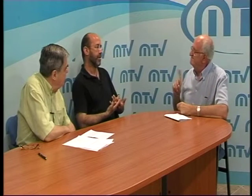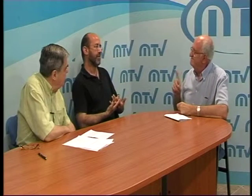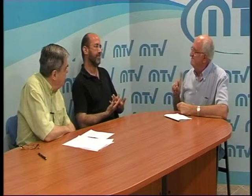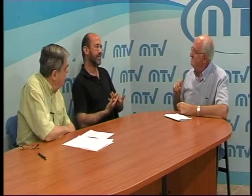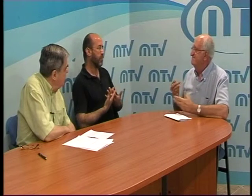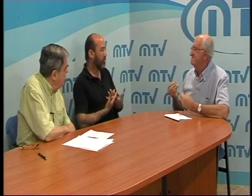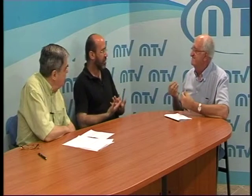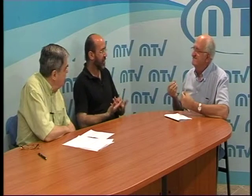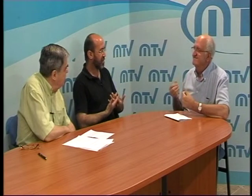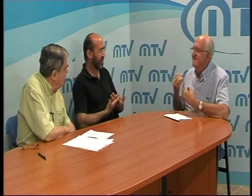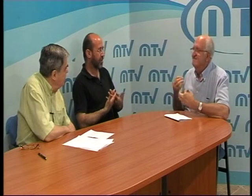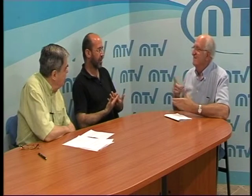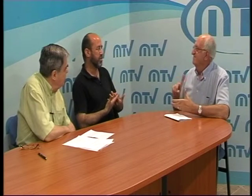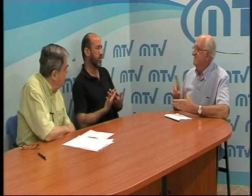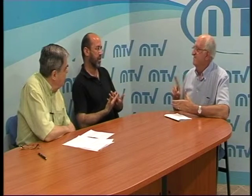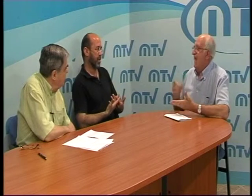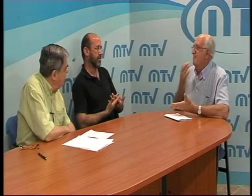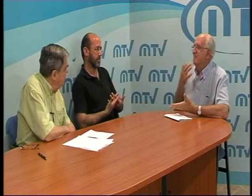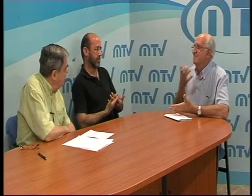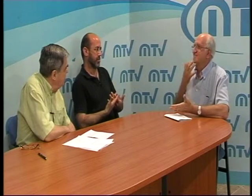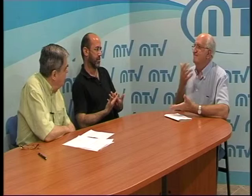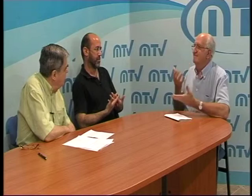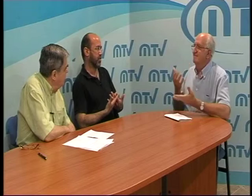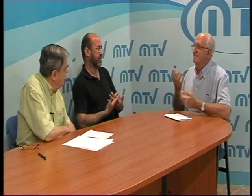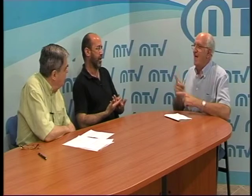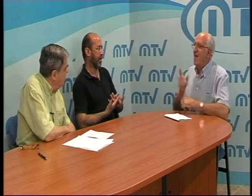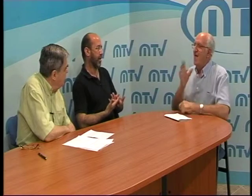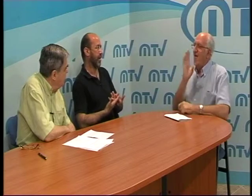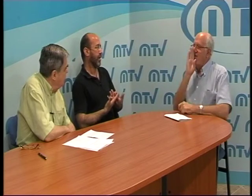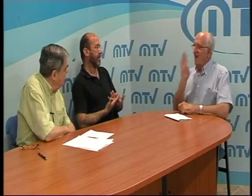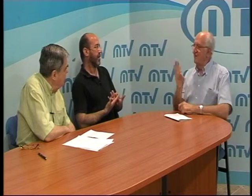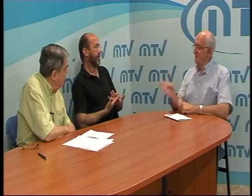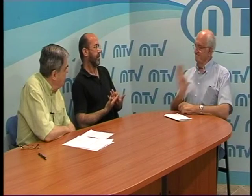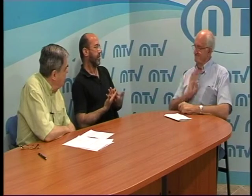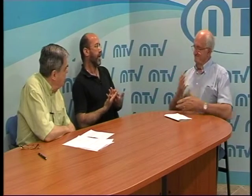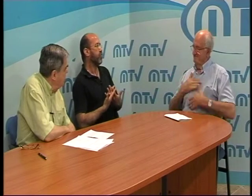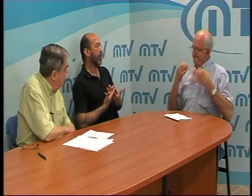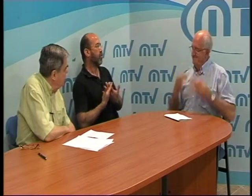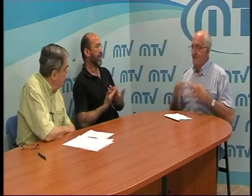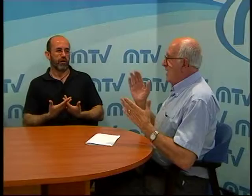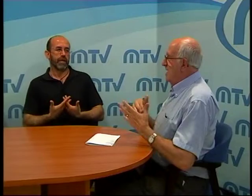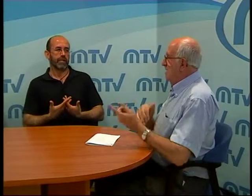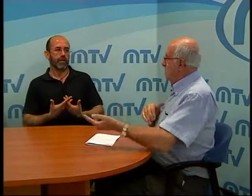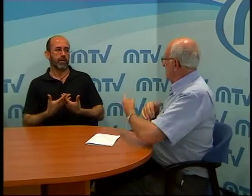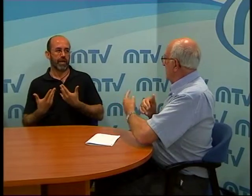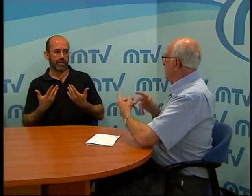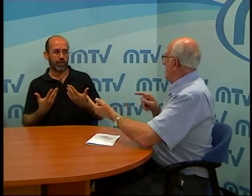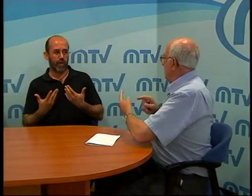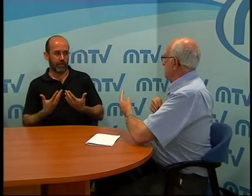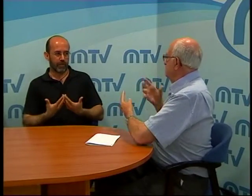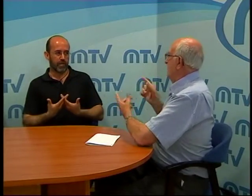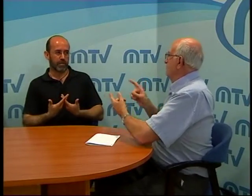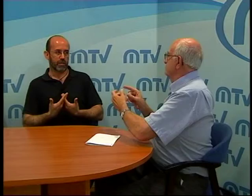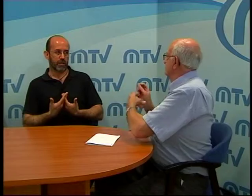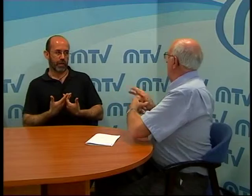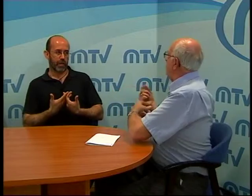pero tampoco me da cierto grado de seguridad. No sé, no hay una comunicación directa como la que tenemos